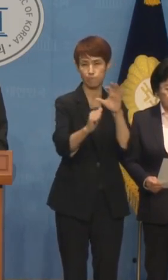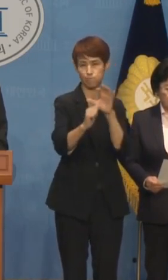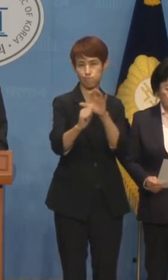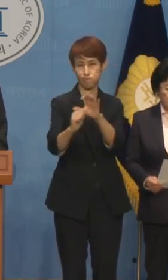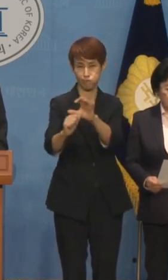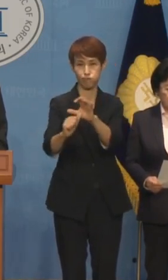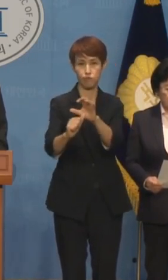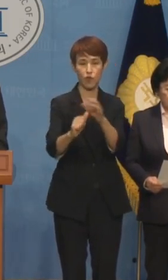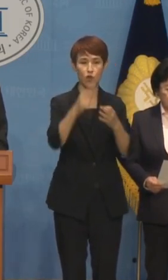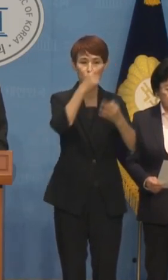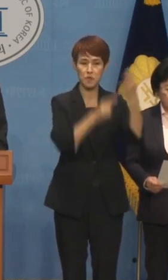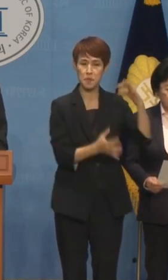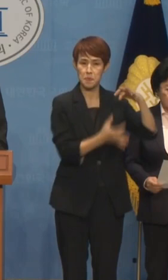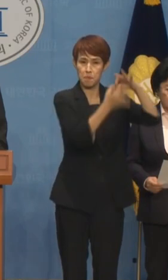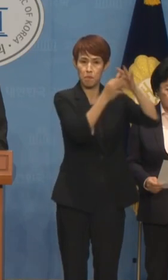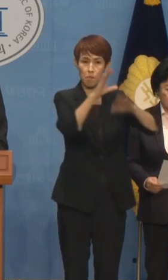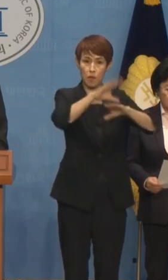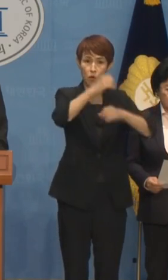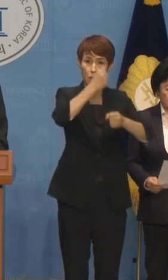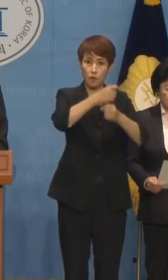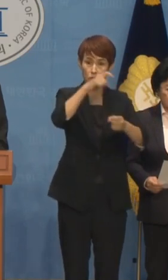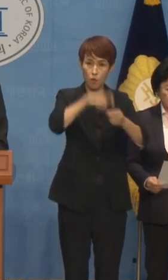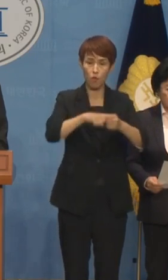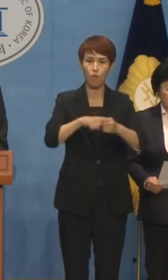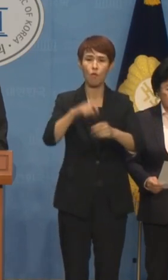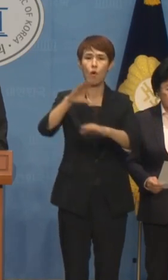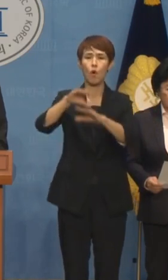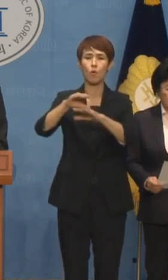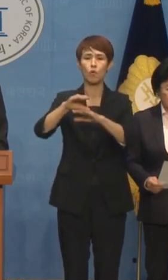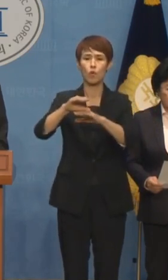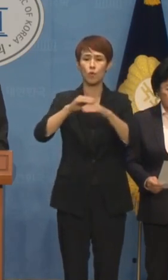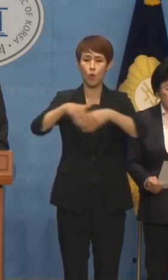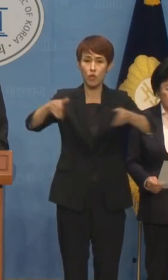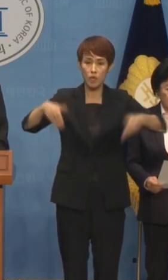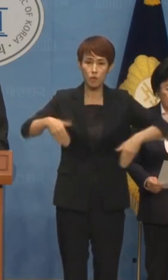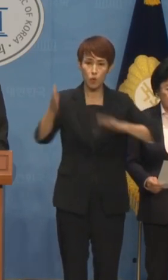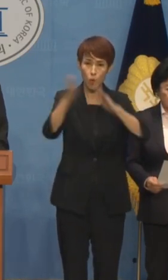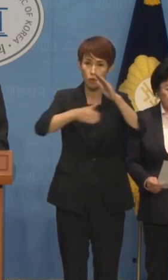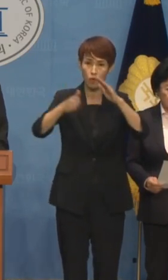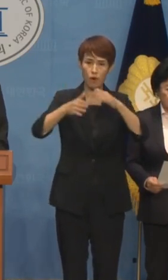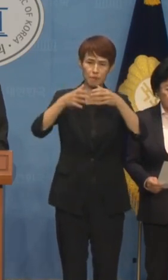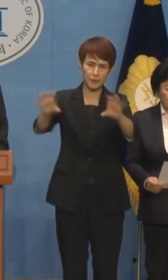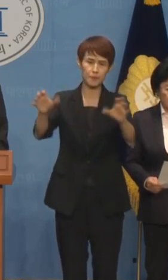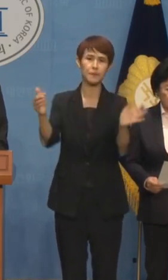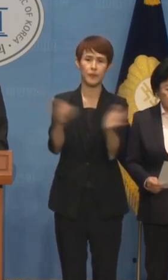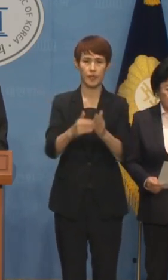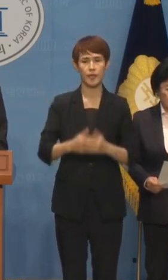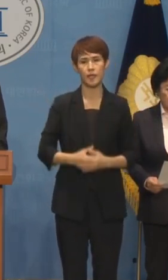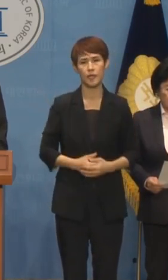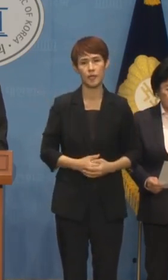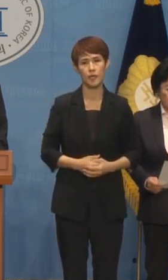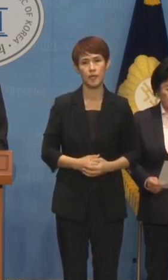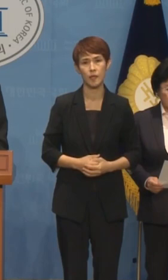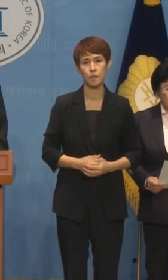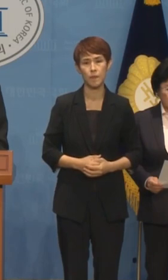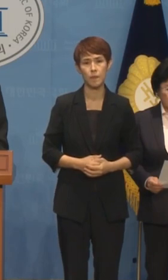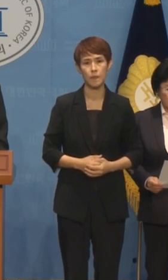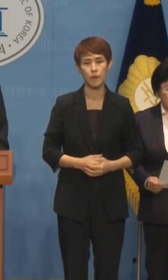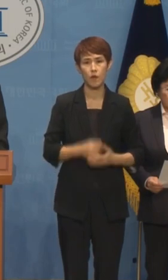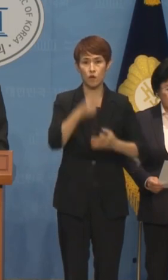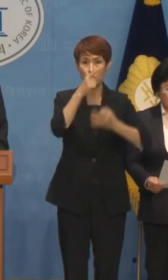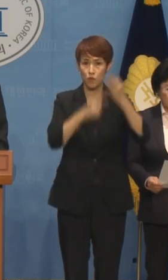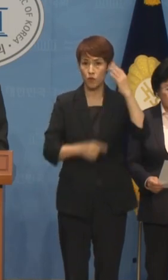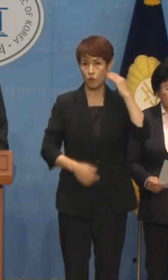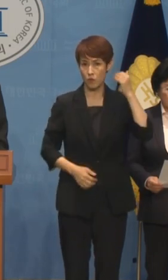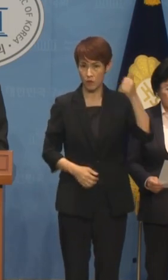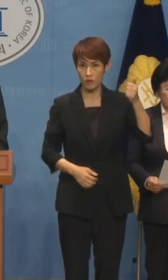방송을 만들기 위해 언론의 독립성과 공정성을 무참히 허물어 왔기 때문입니다. 윤석열